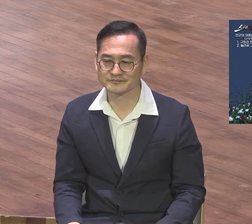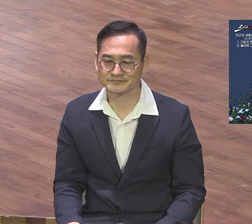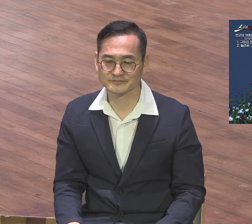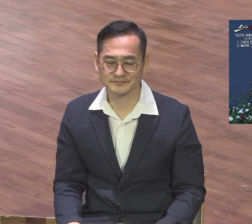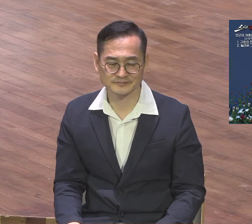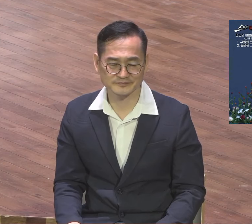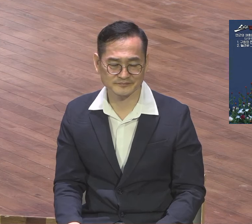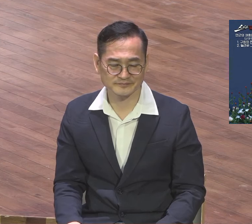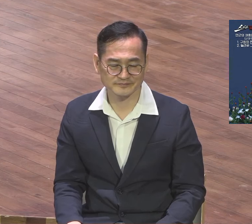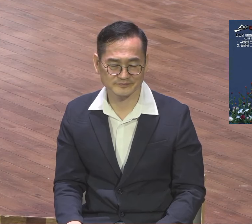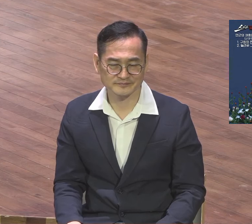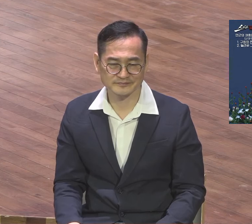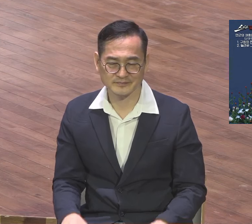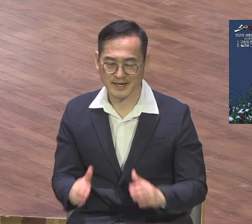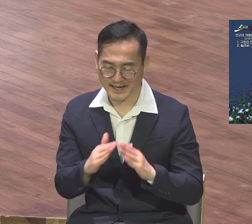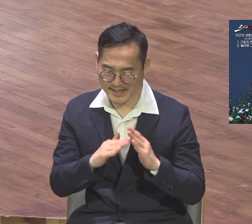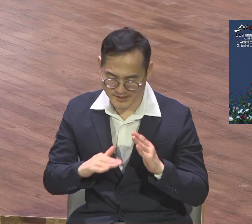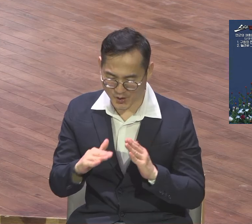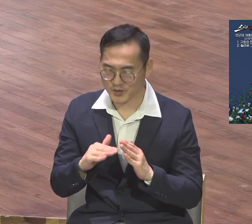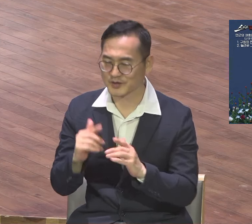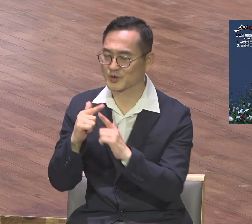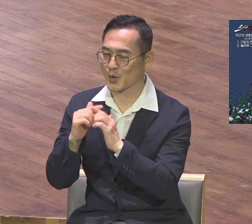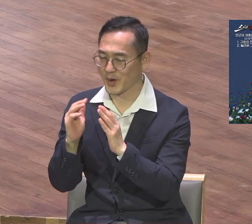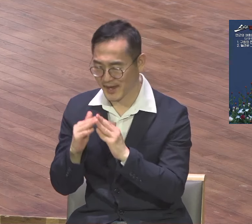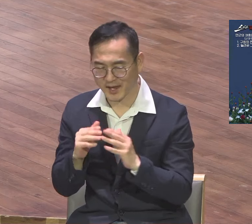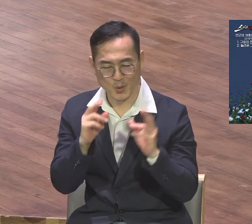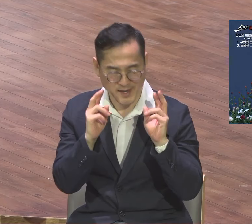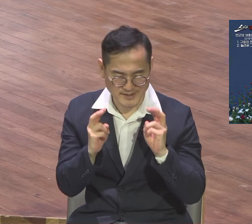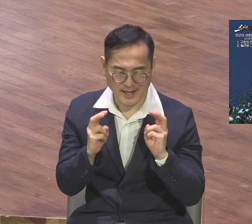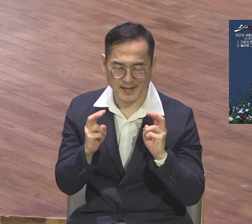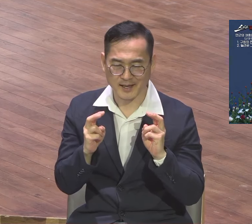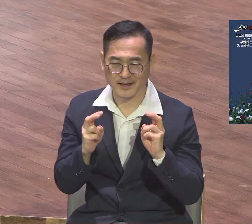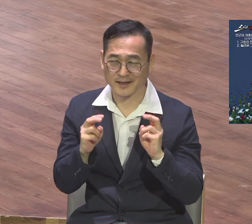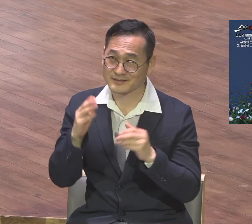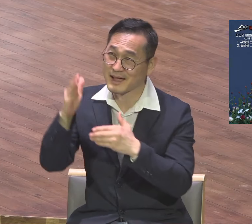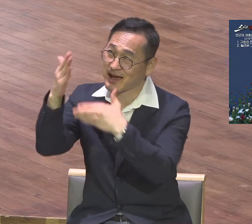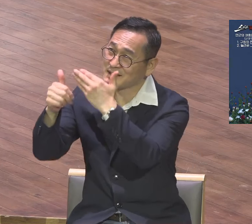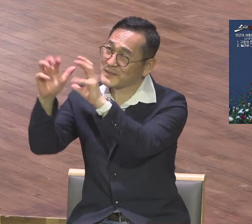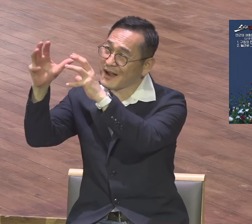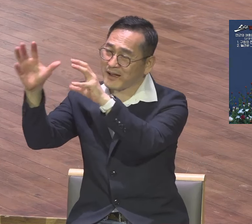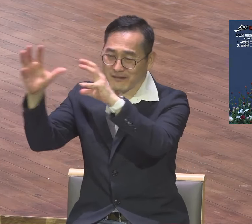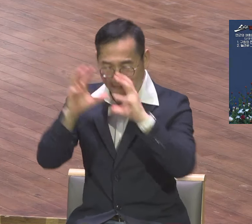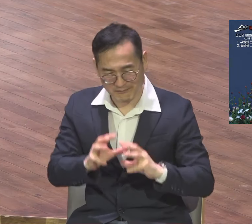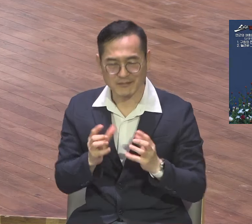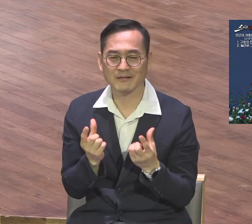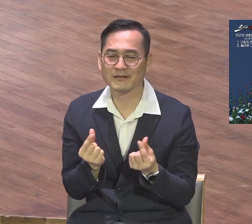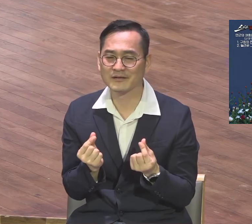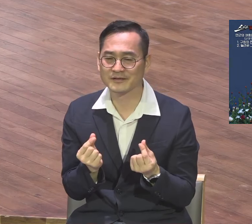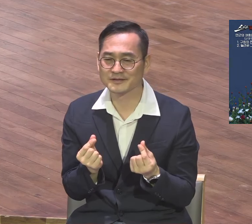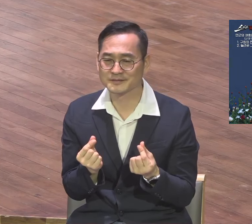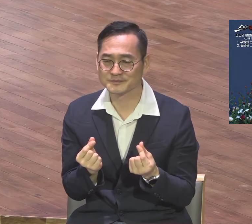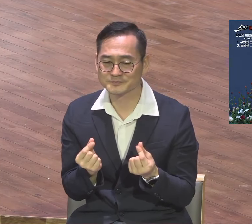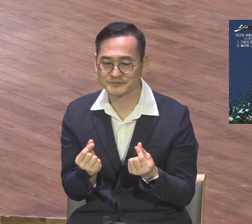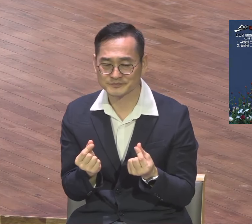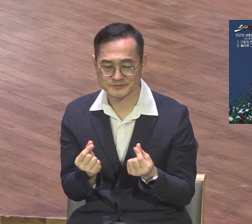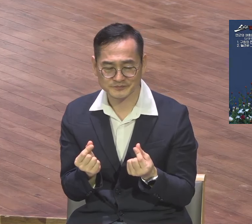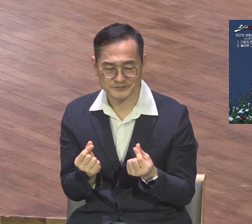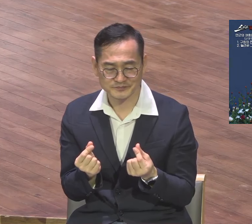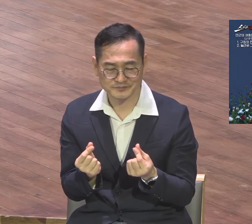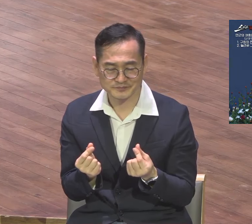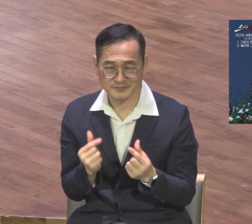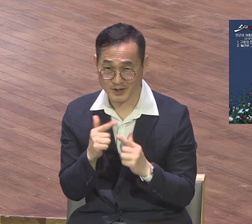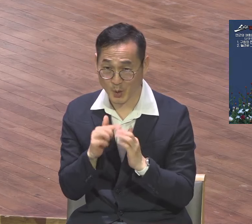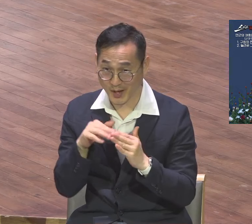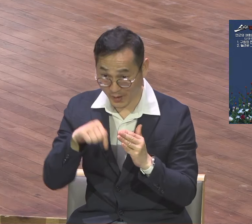가정천국, 심령천국, 교회천국, 이게 이 교회가 말이요, 이게 이 천국 지점이잖아요.